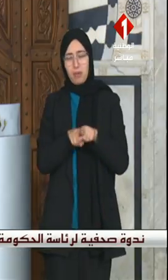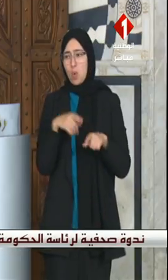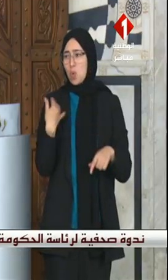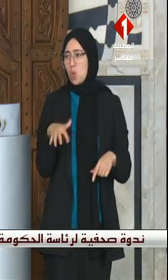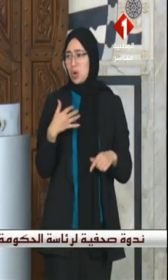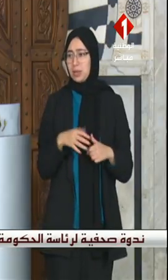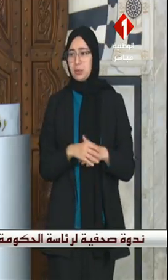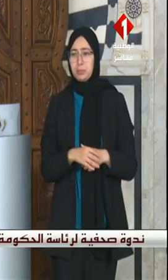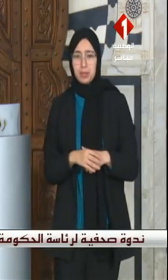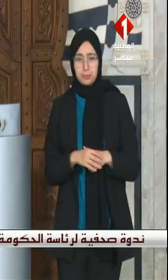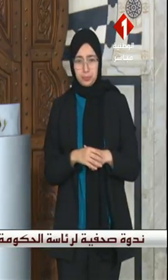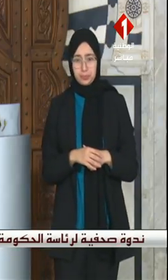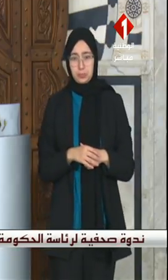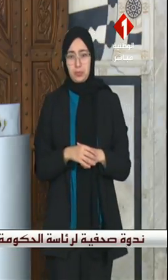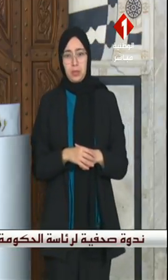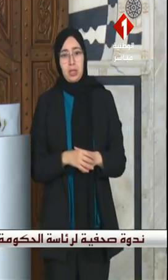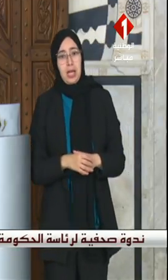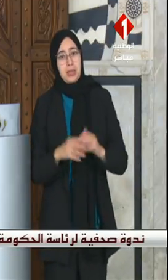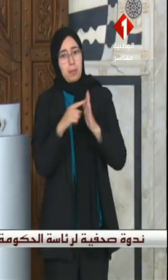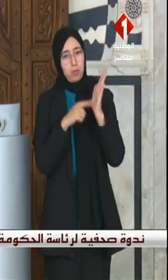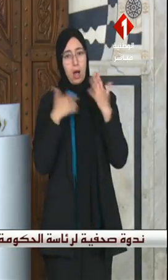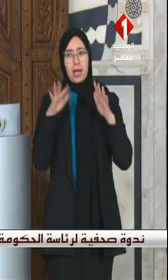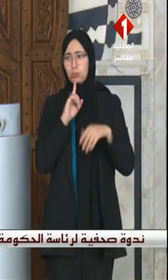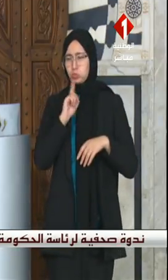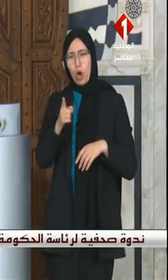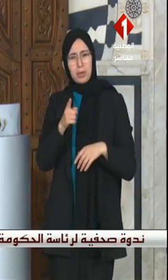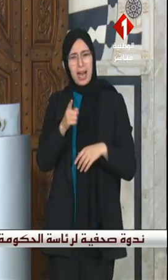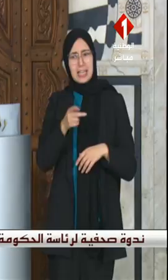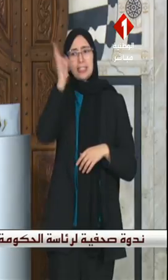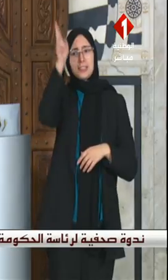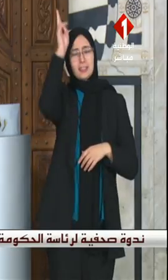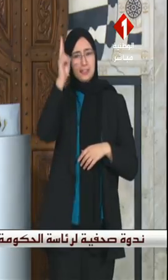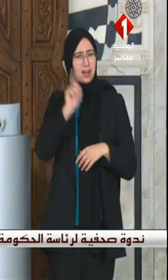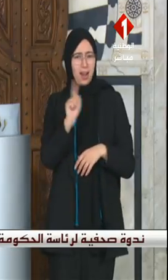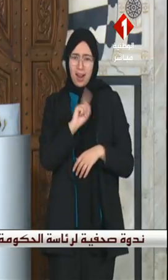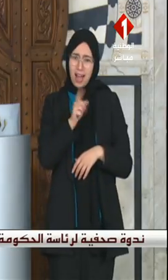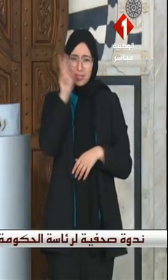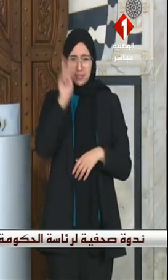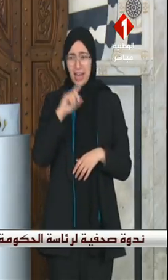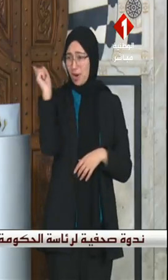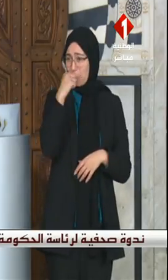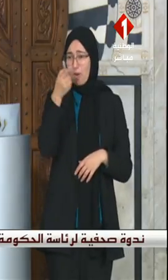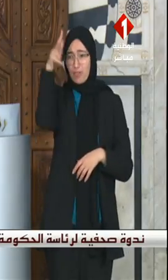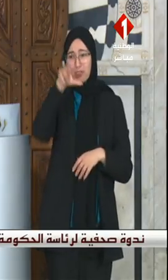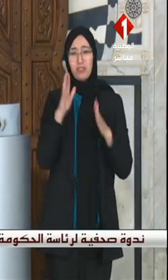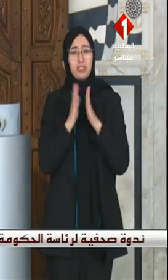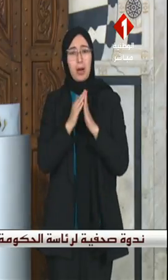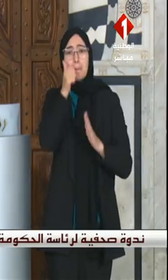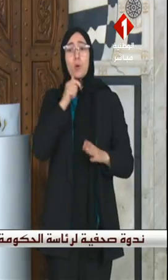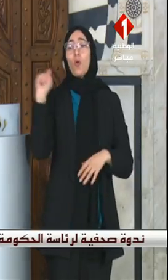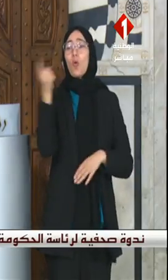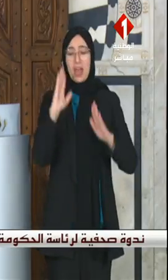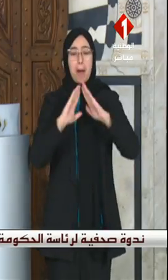فقط هذا السؤال. نحب نقول ساعة، نحب نوضح، هي مفهمة حتى عقوبة راهو احنا كلنا مع بعضنا ركبين في